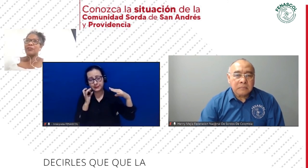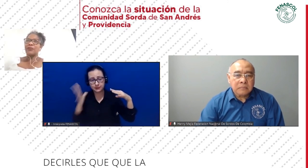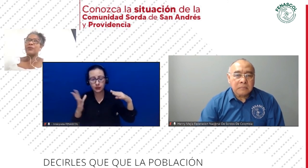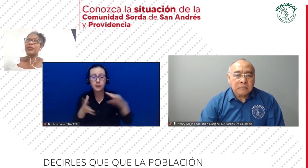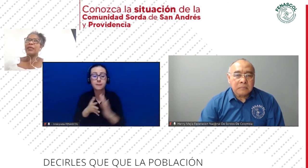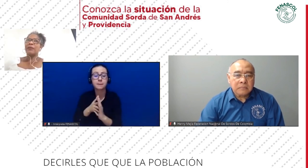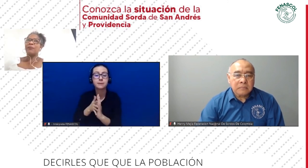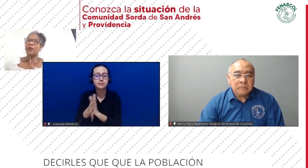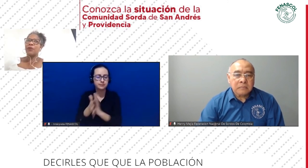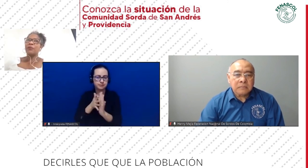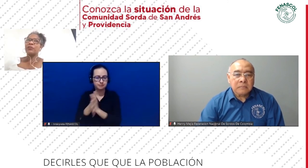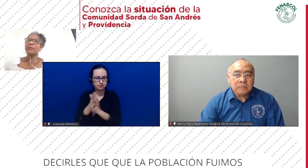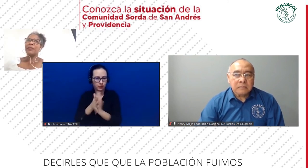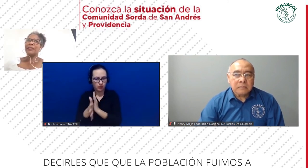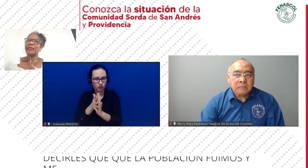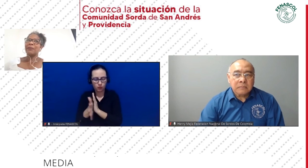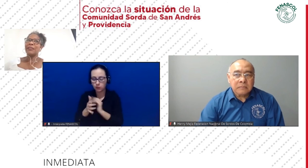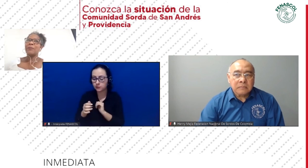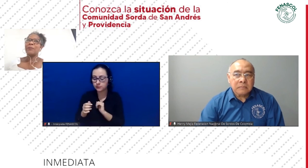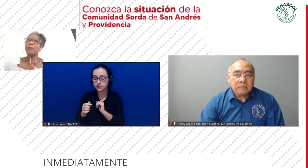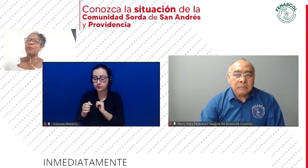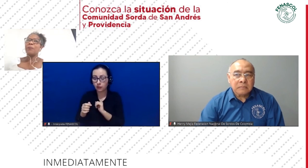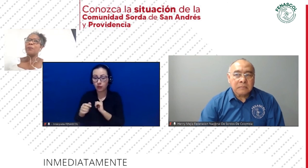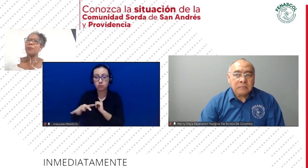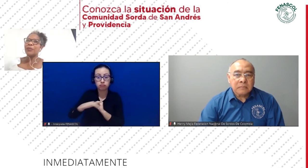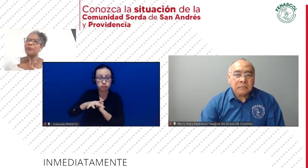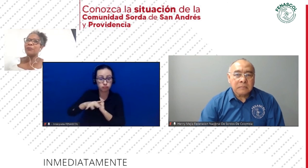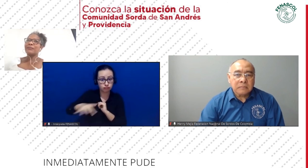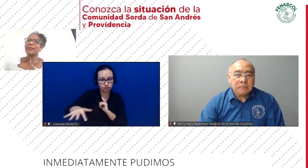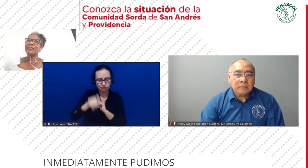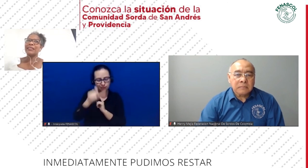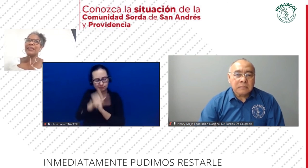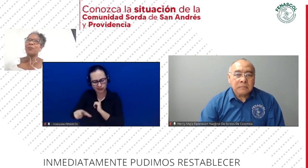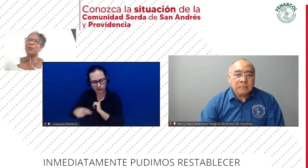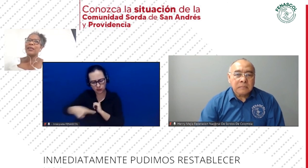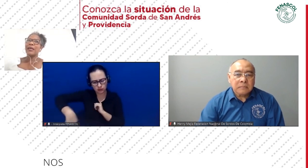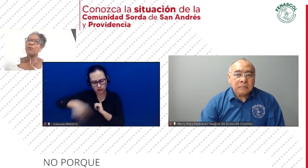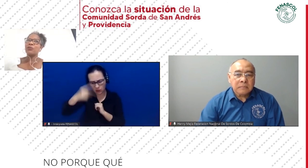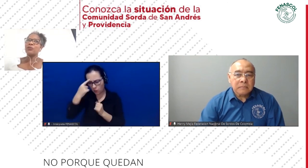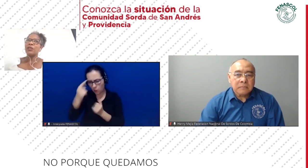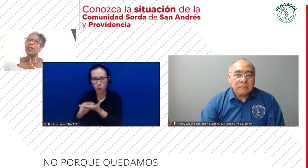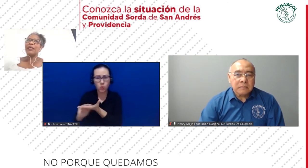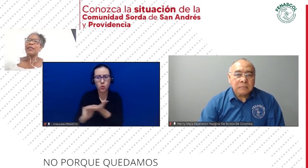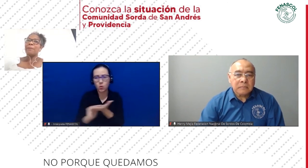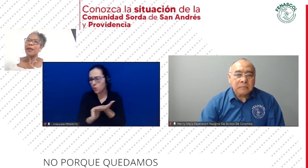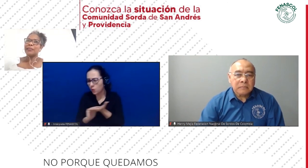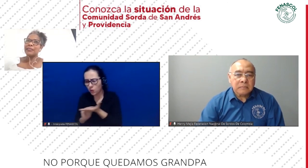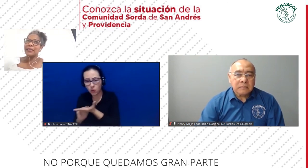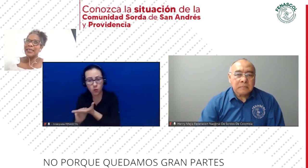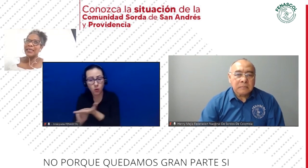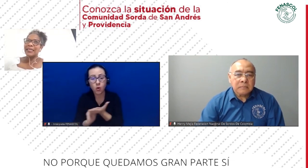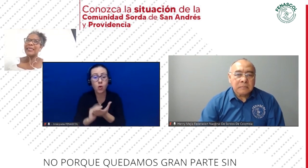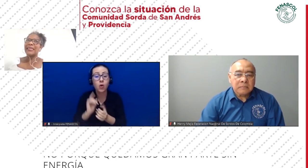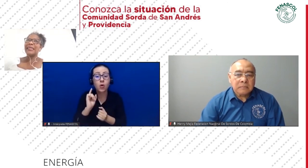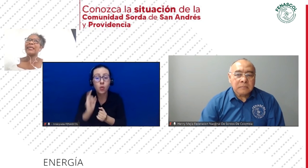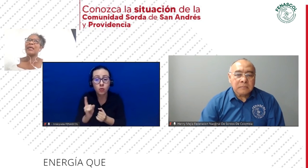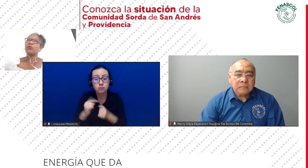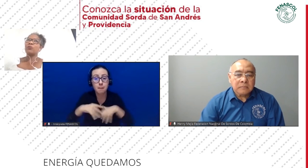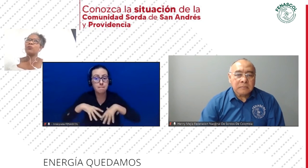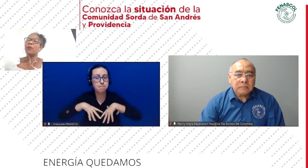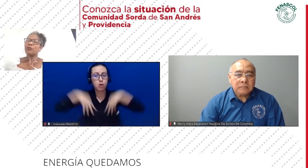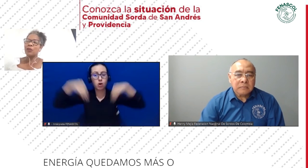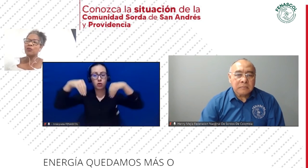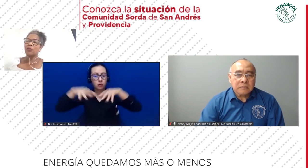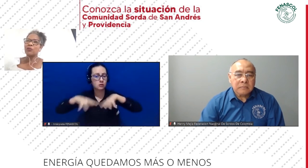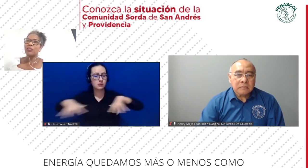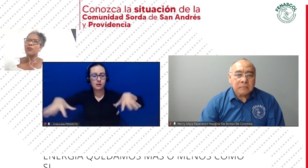población fuimos inmediatamente pudimos restablecer no porque quedamos gran parte sin energía quedamos